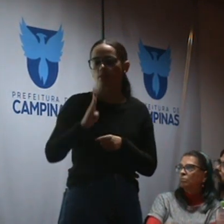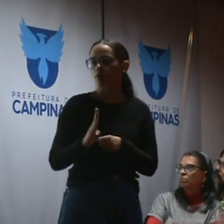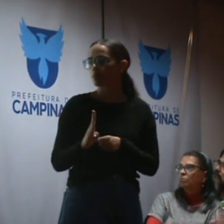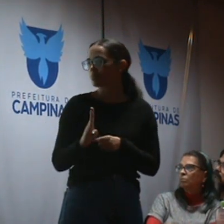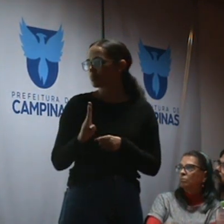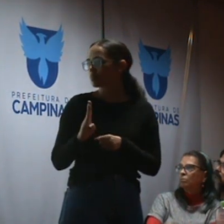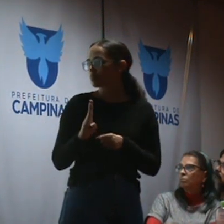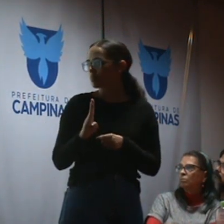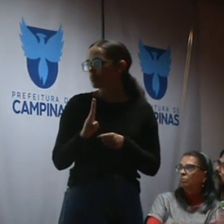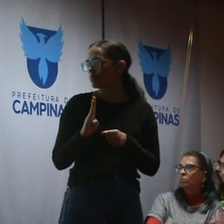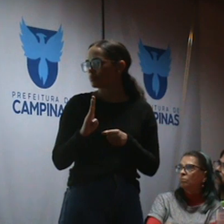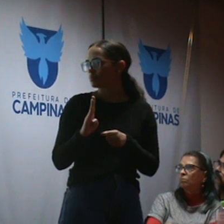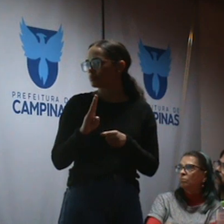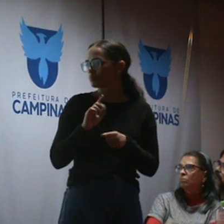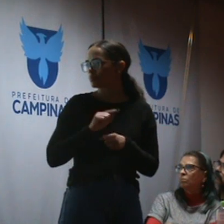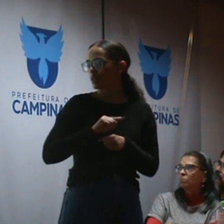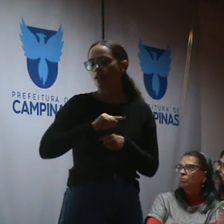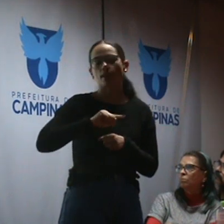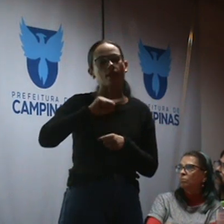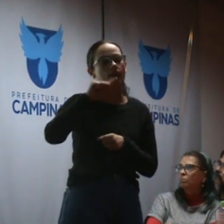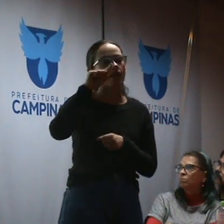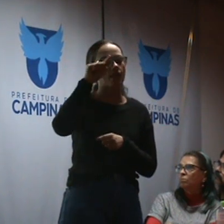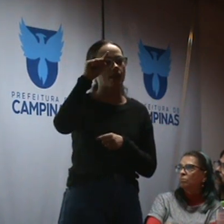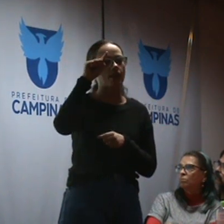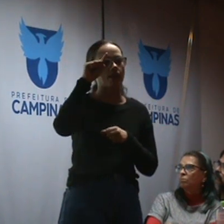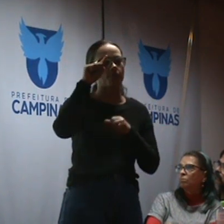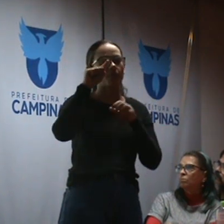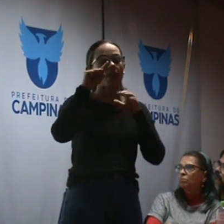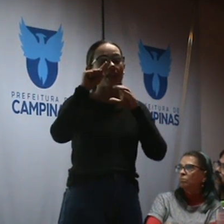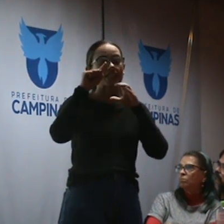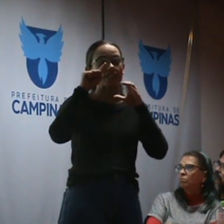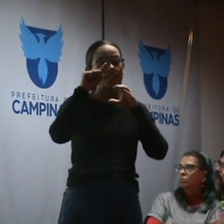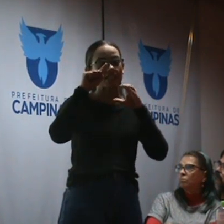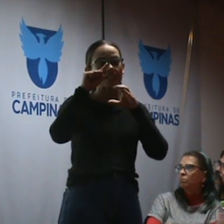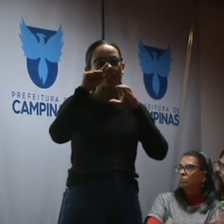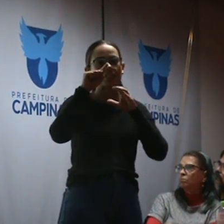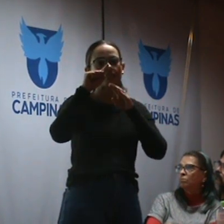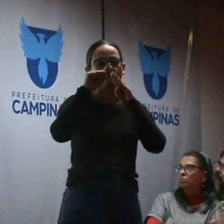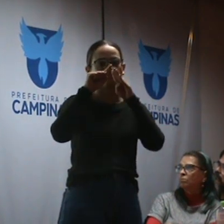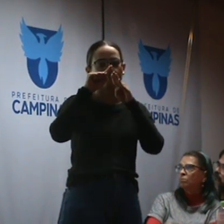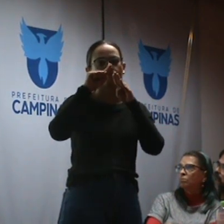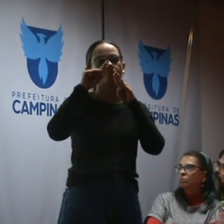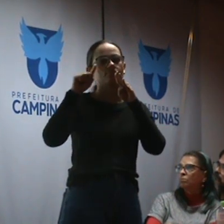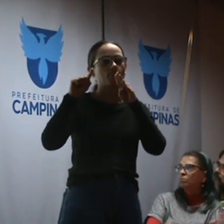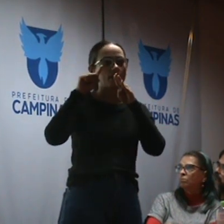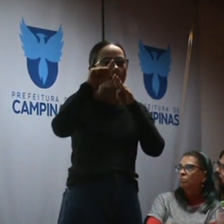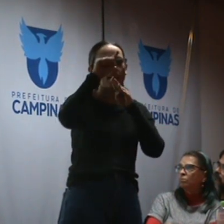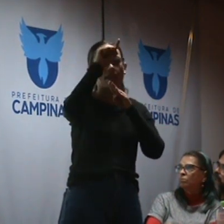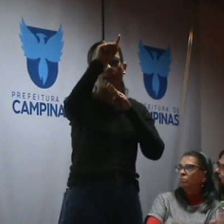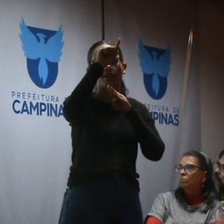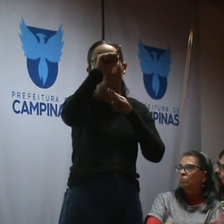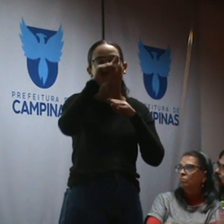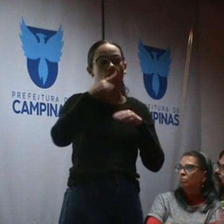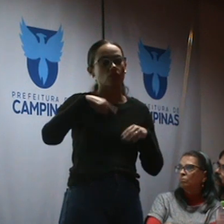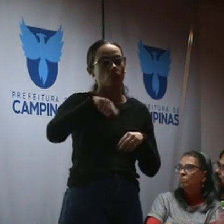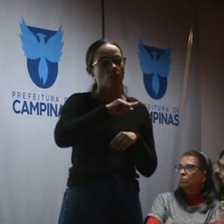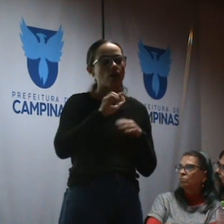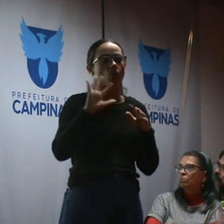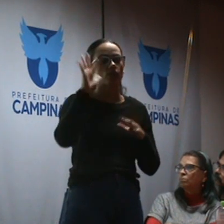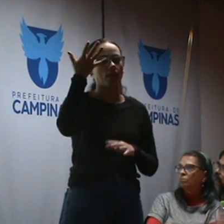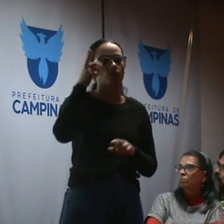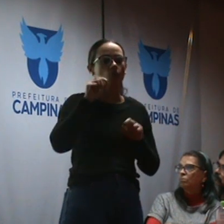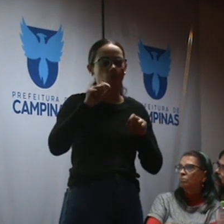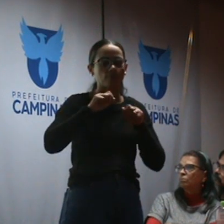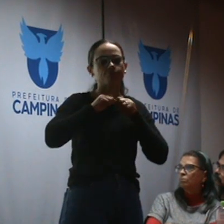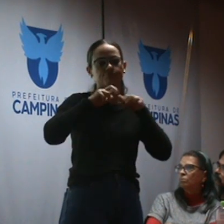gente ultrapassa a linha cinza, significa que a gente ultrapassou o número esperado de casos, então a gente está entrando numa situação epidêmica,